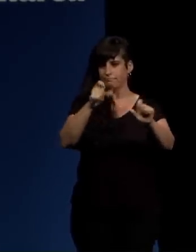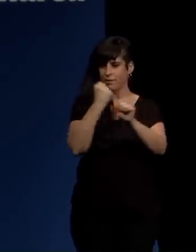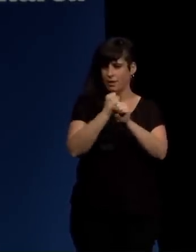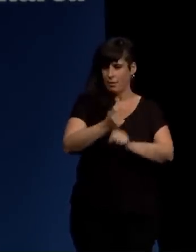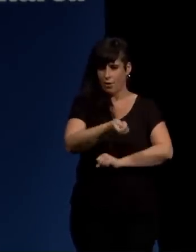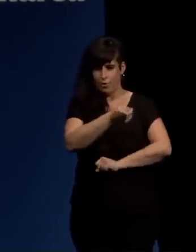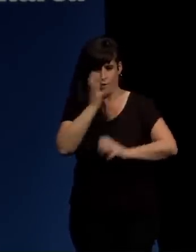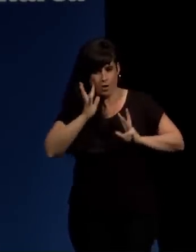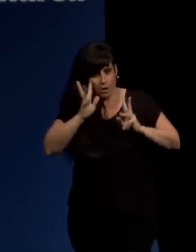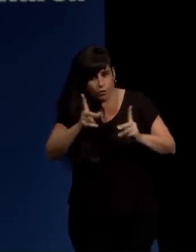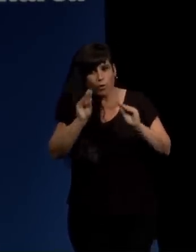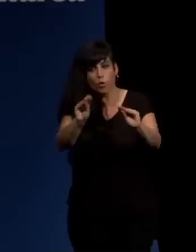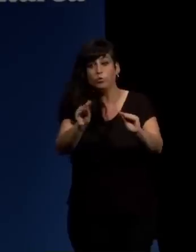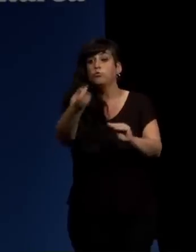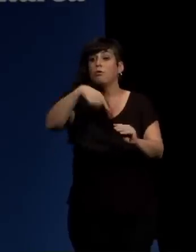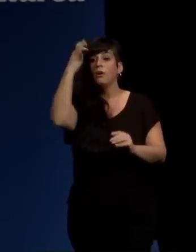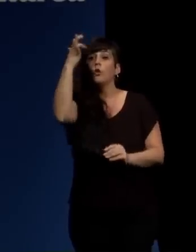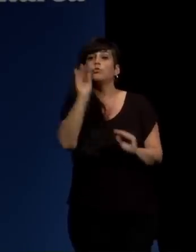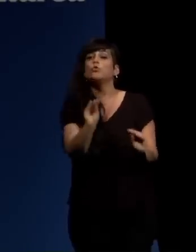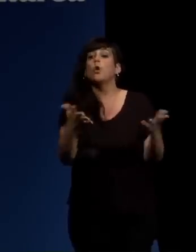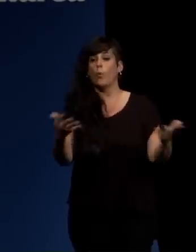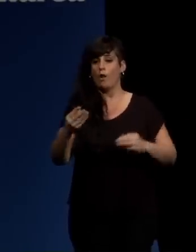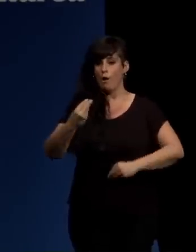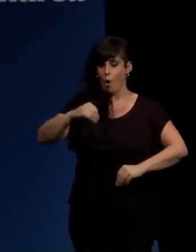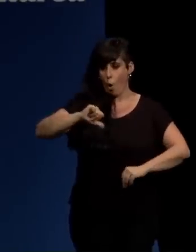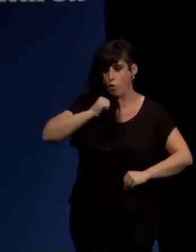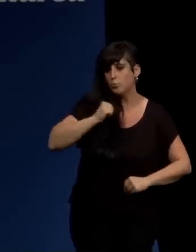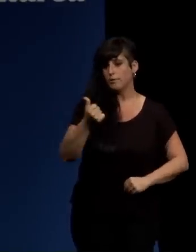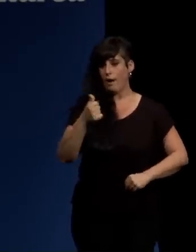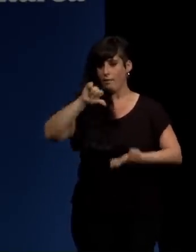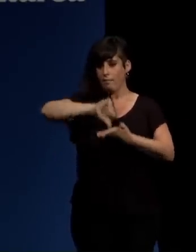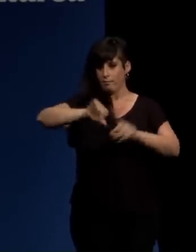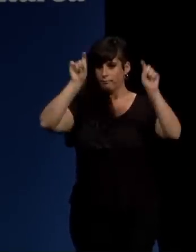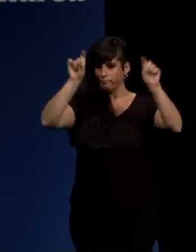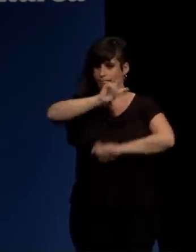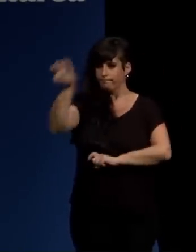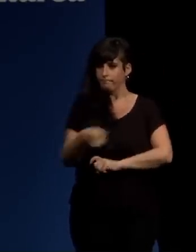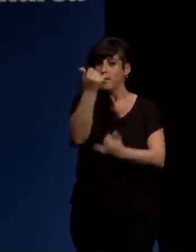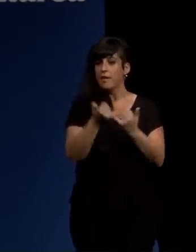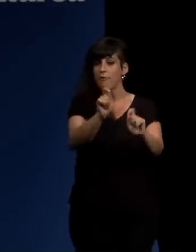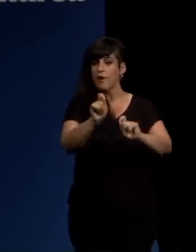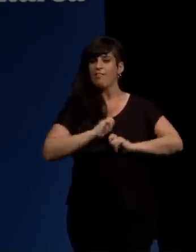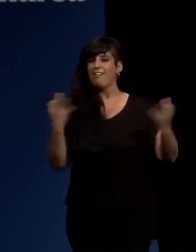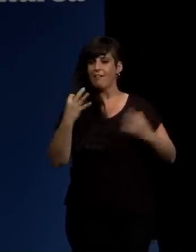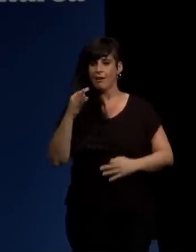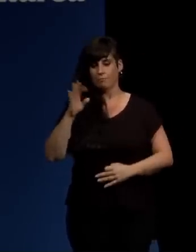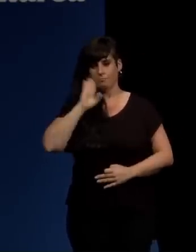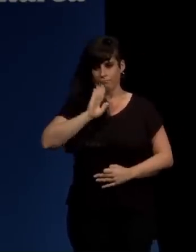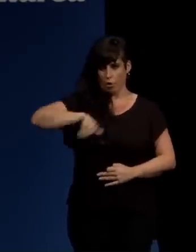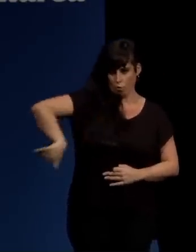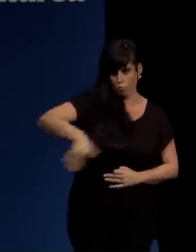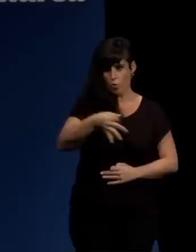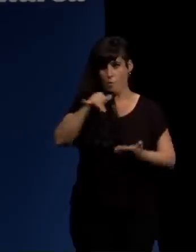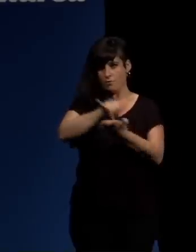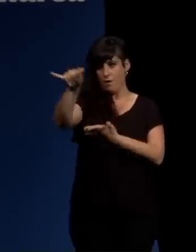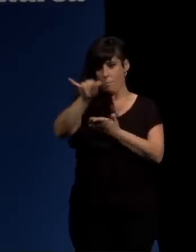moita xente que agardaba hospitais, que agardaba centros de ensino e que únicamente obtiveron corrupción e